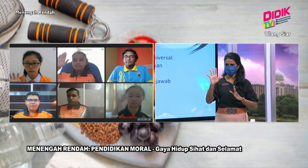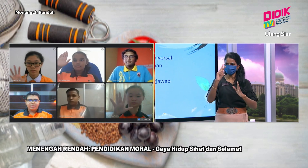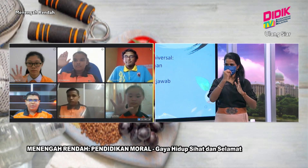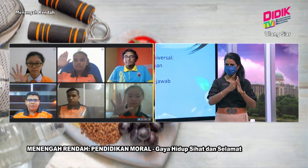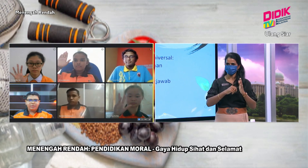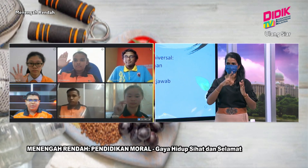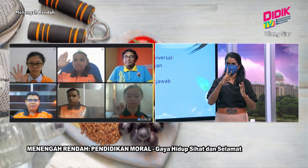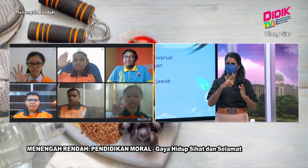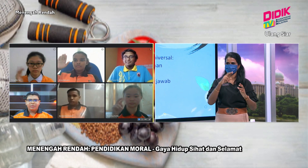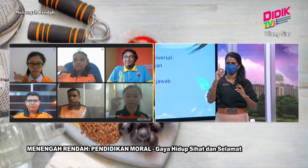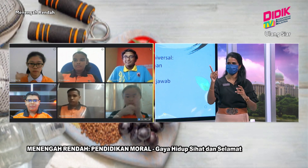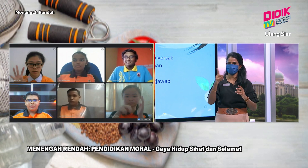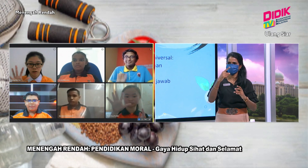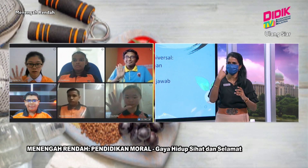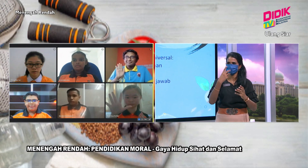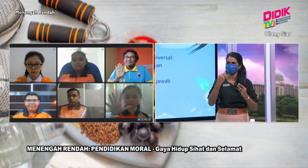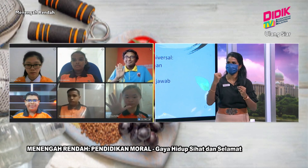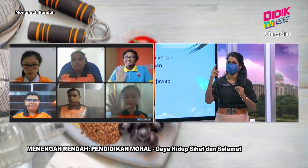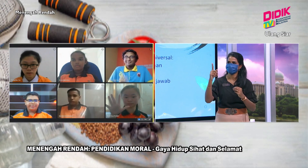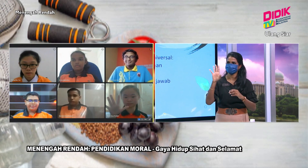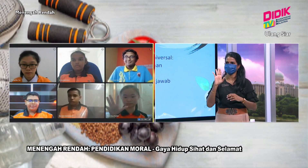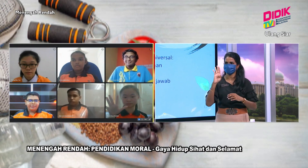Lima nilai universal. Okey, siapa mau cuba? Okey,